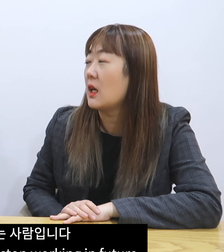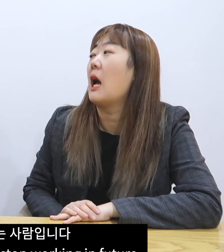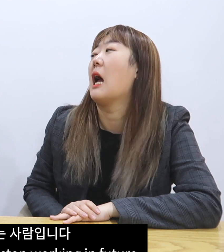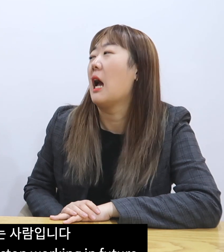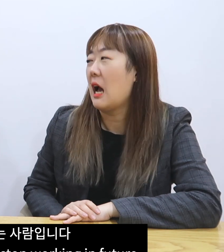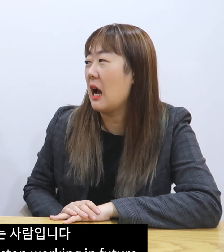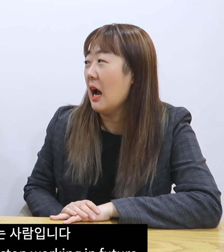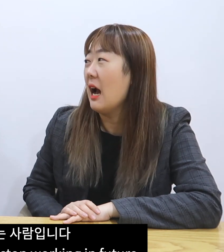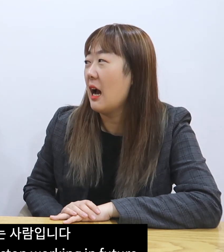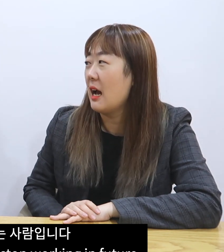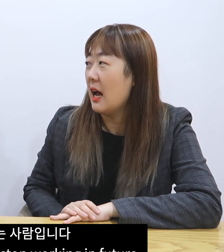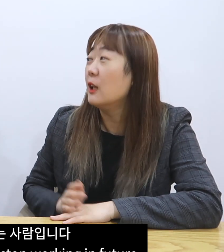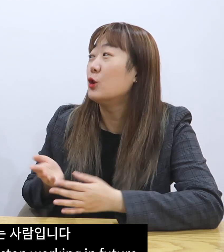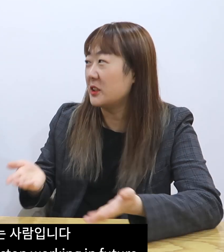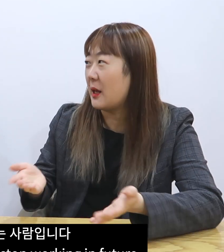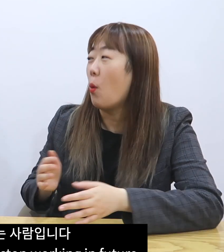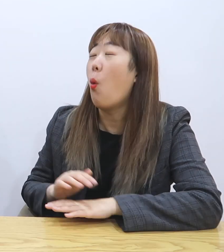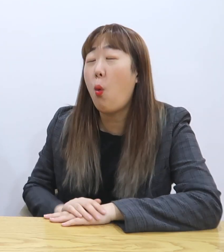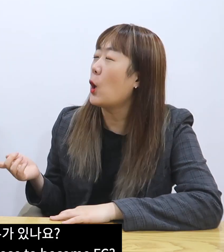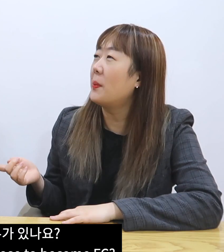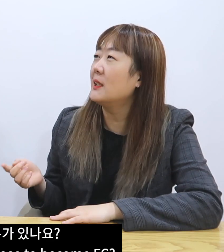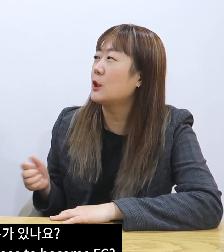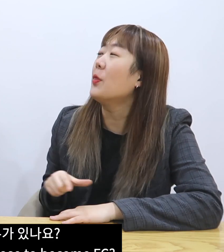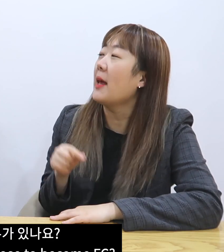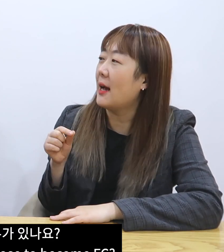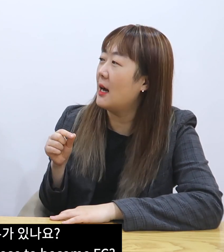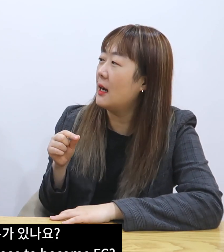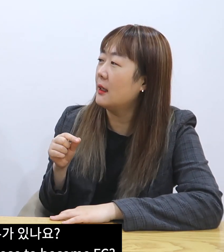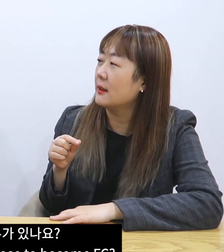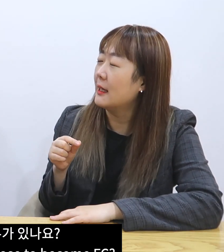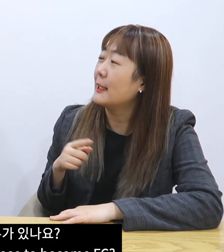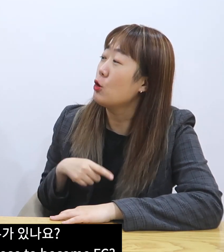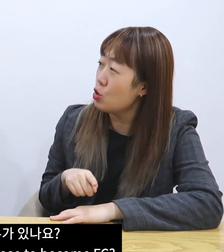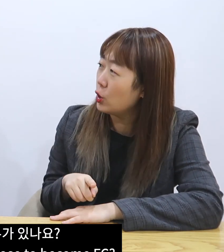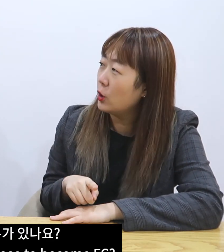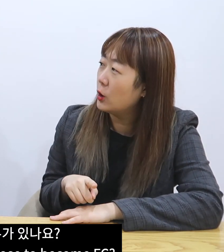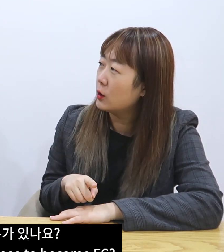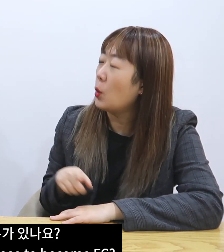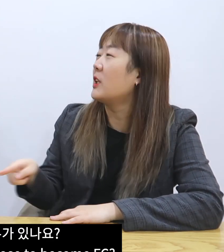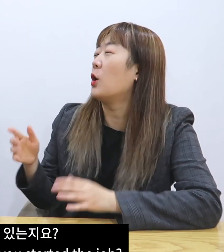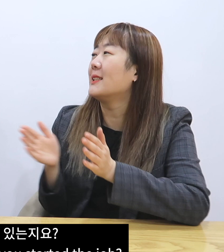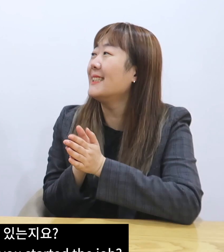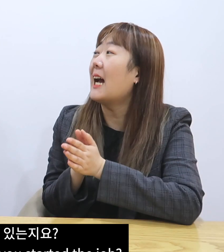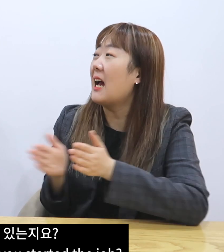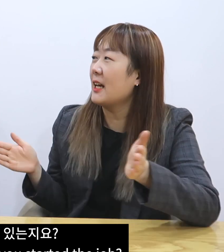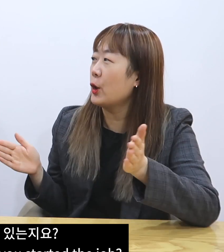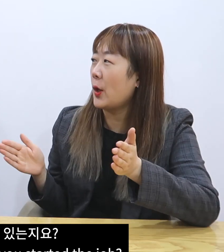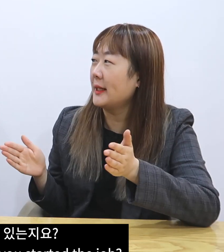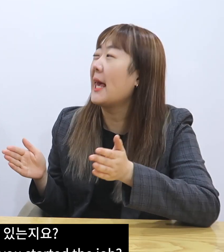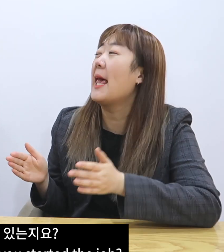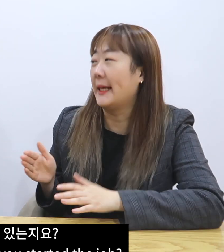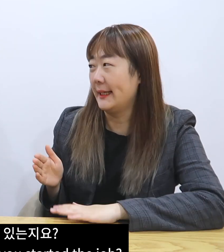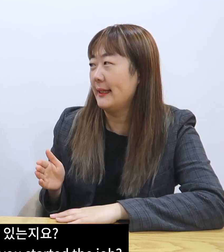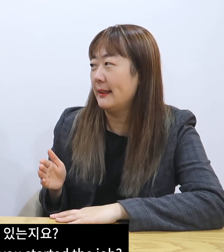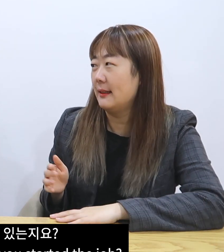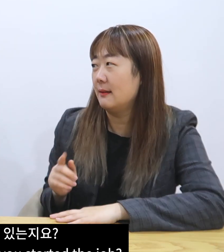관리 일중장입니다. 일중장. 오. 직업을 선택한 이유? 또 이거 시작하게 된 계기. 시작이.